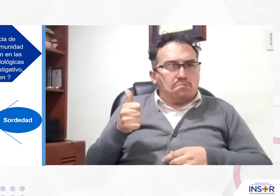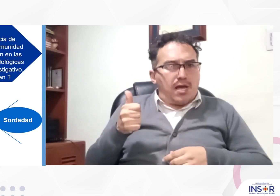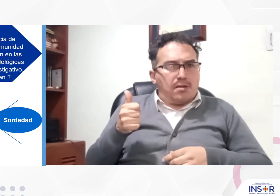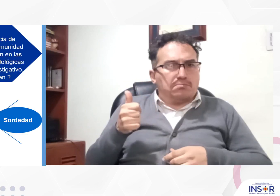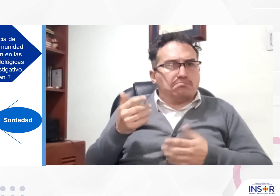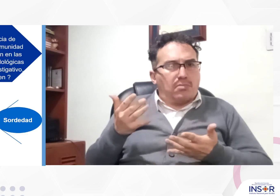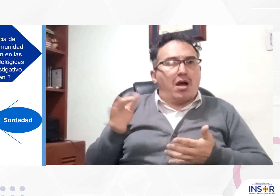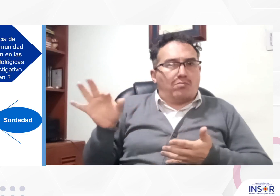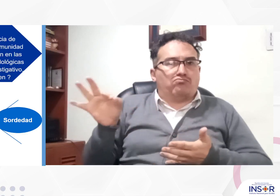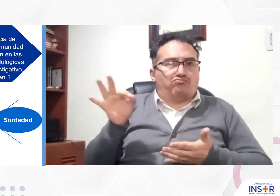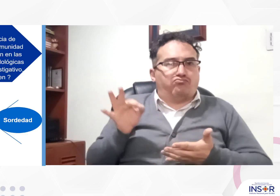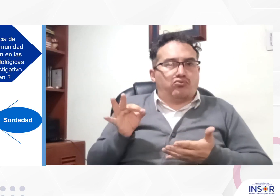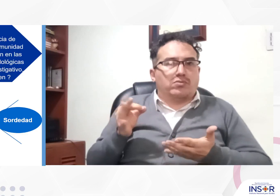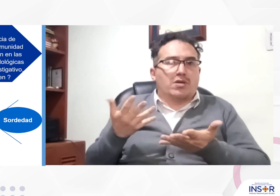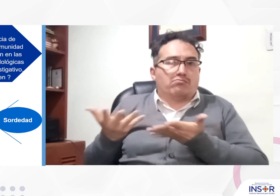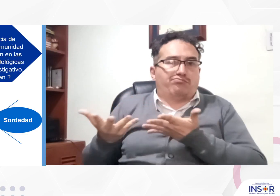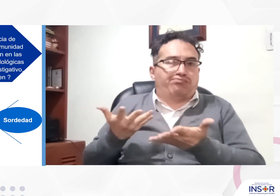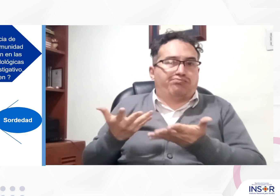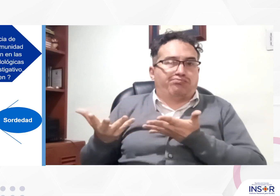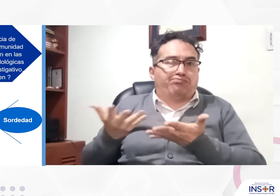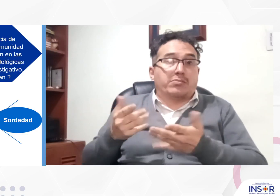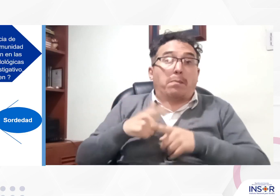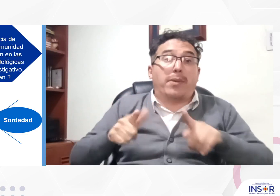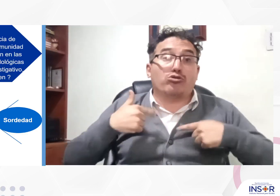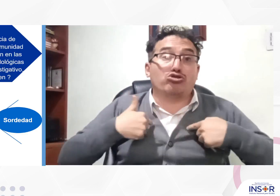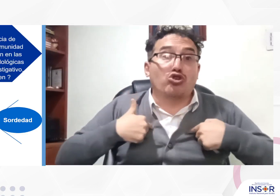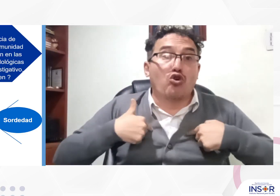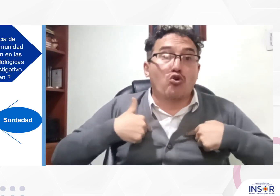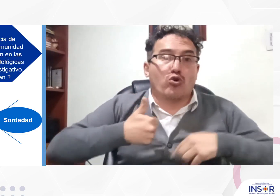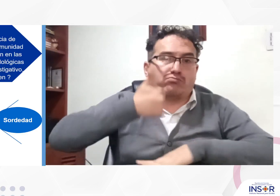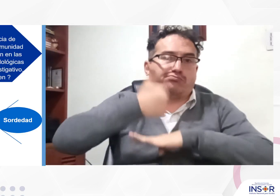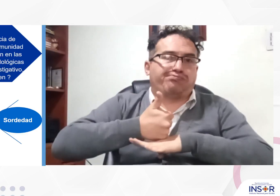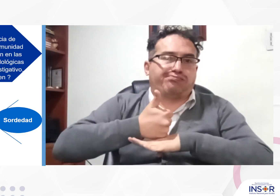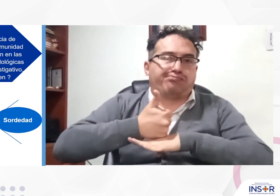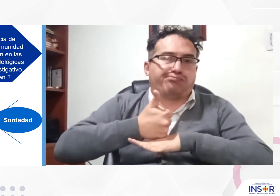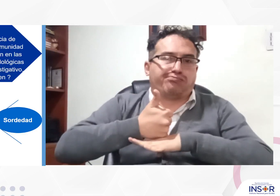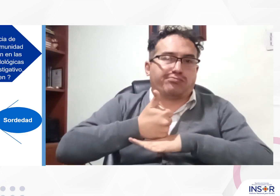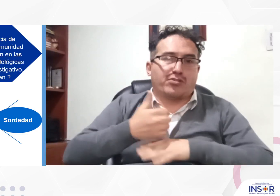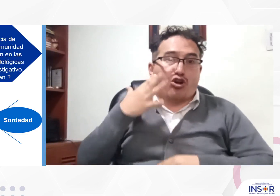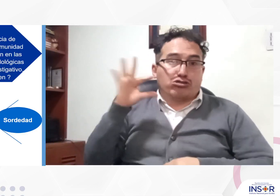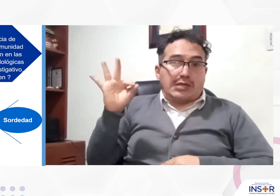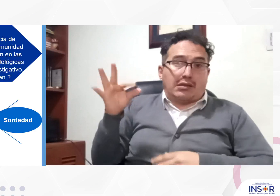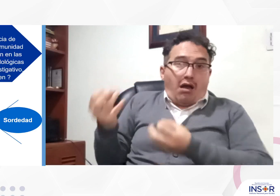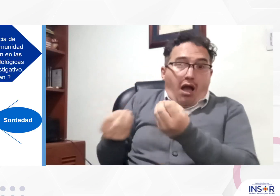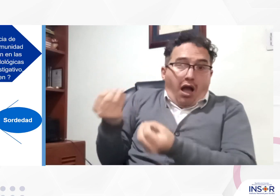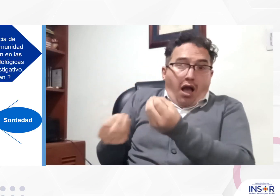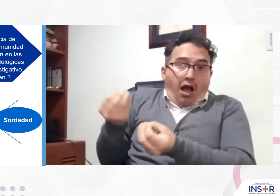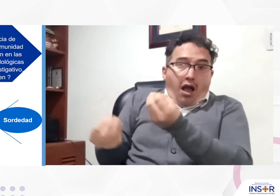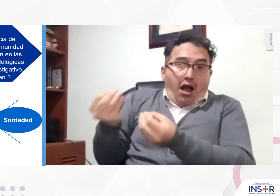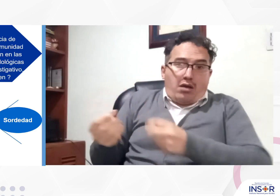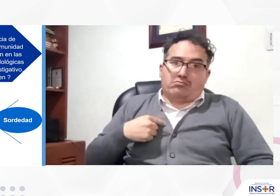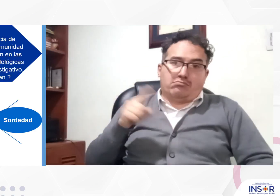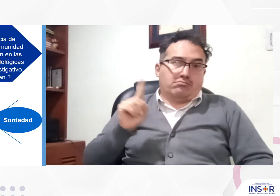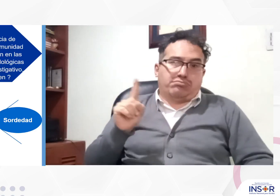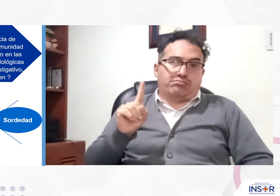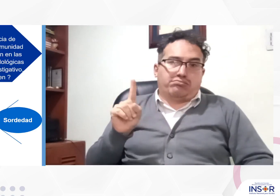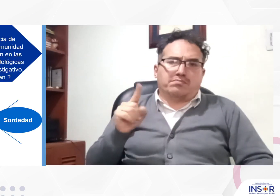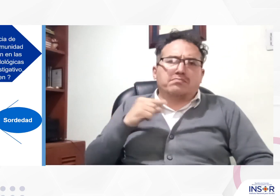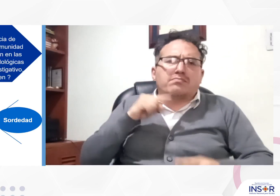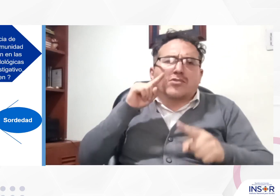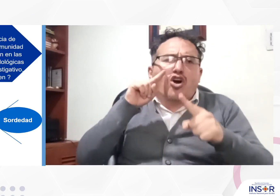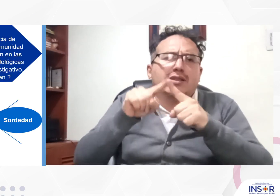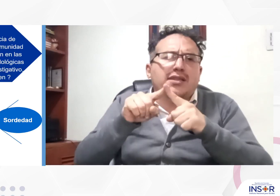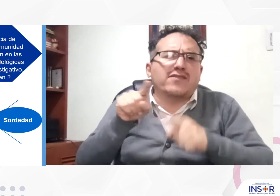ese espacio de participación para que no fuera tan amplio y solamente escogí una persona de confianza porque yo era quien dirigía ese